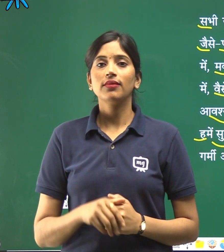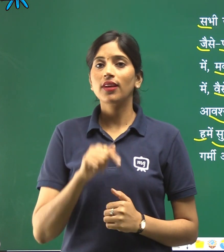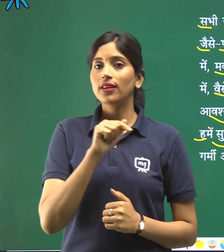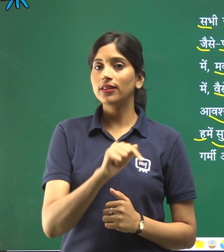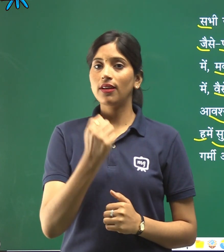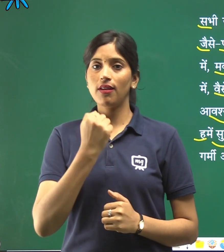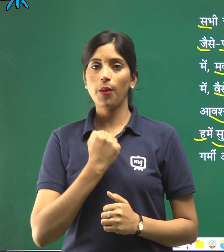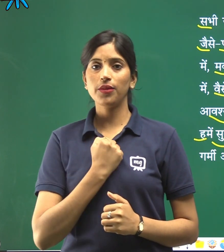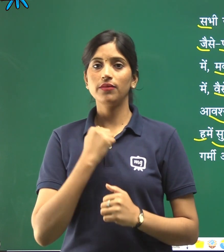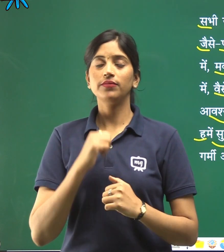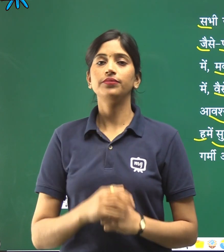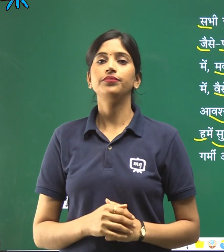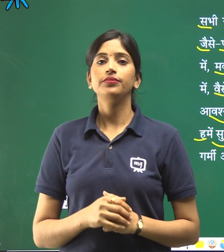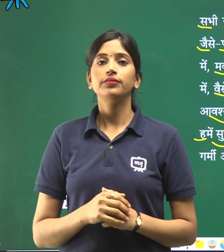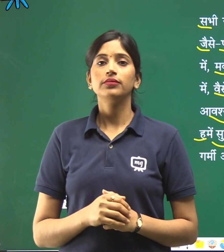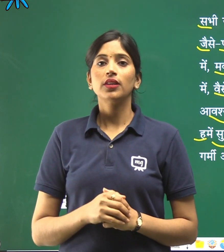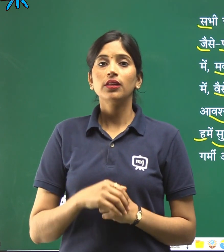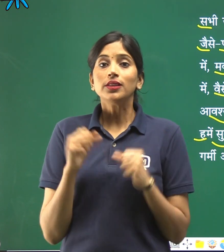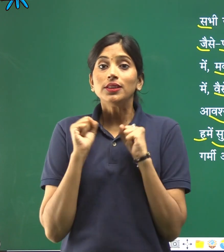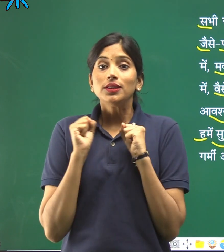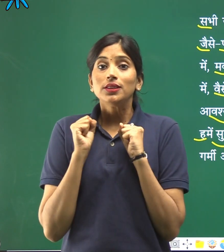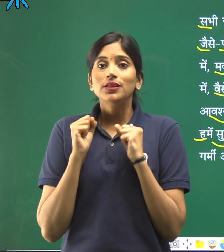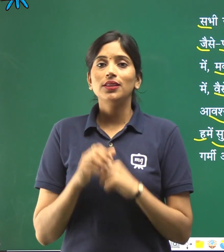यह हमें सर्दी,